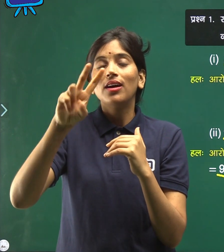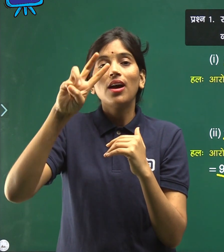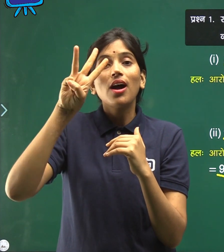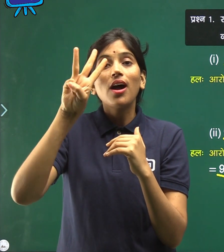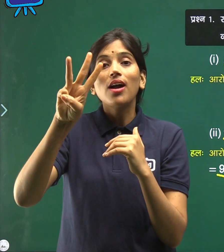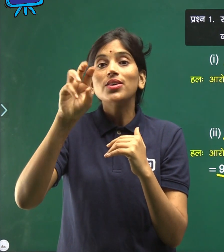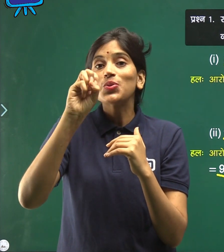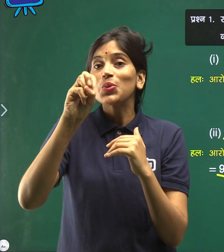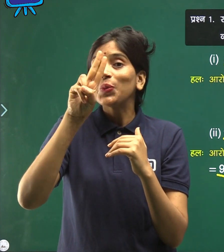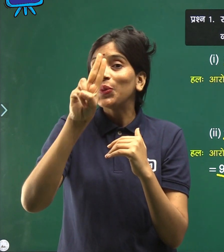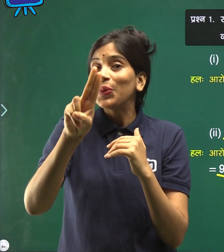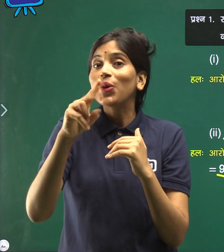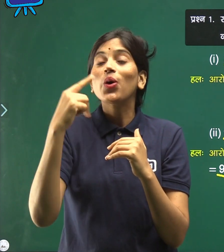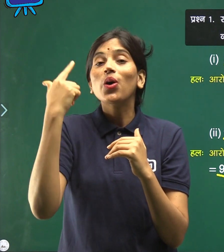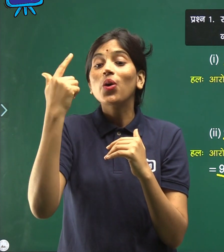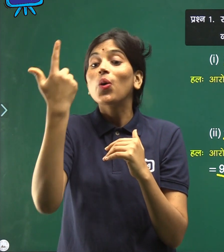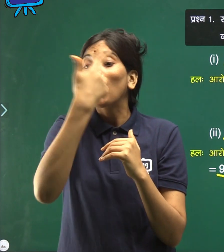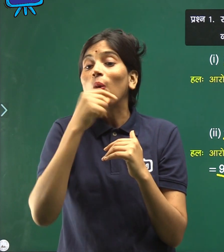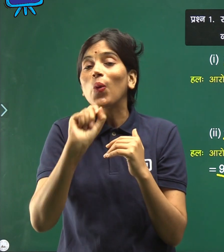38802, तो कौन सी लिखेंगे?